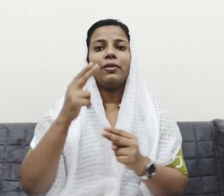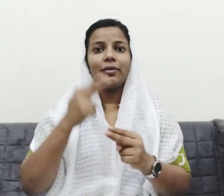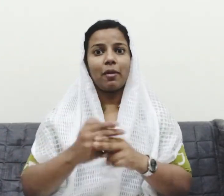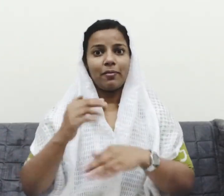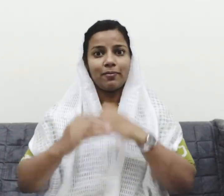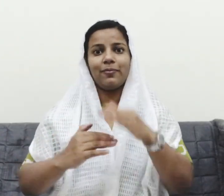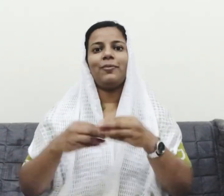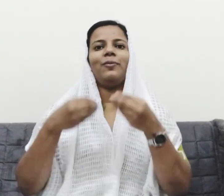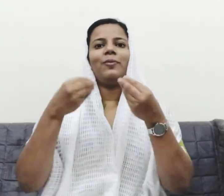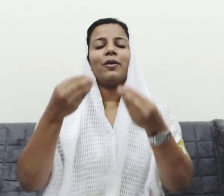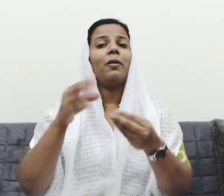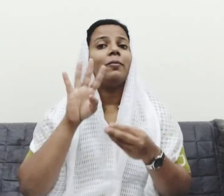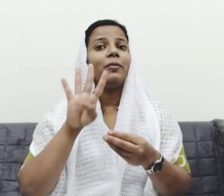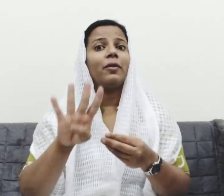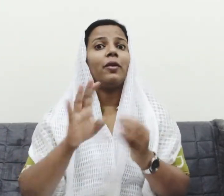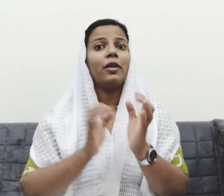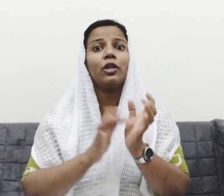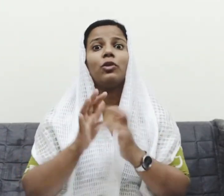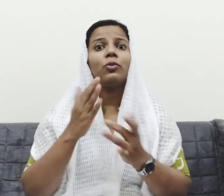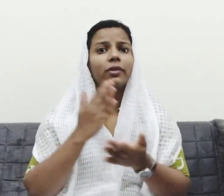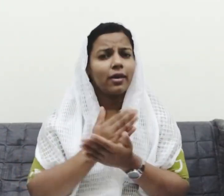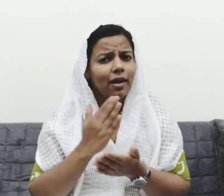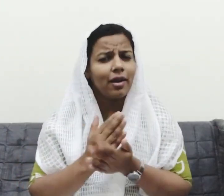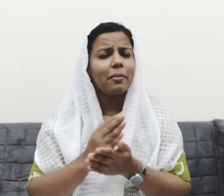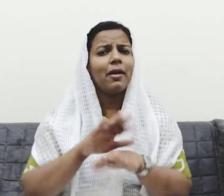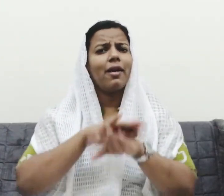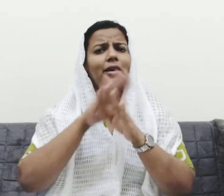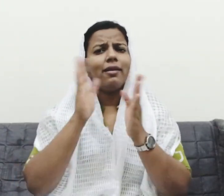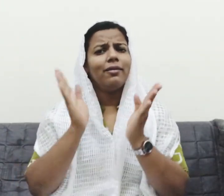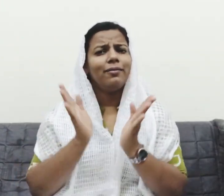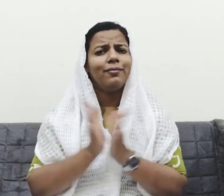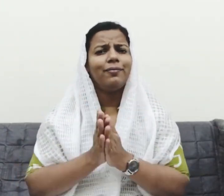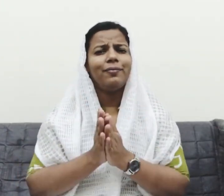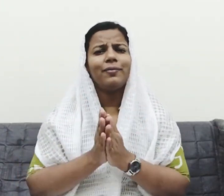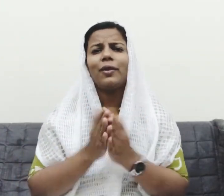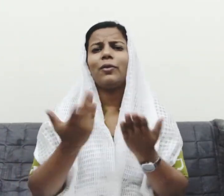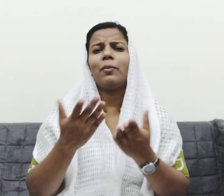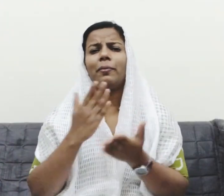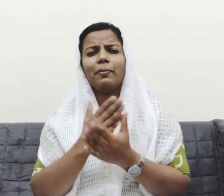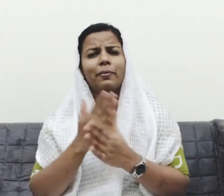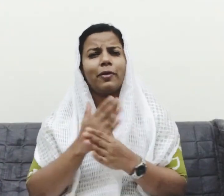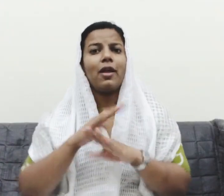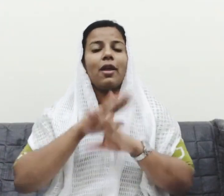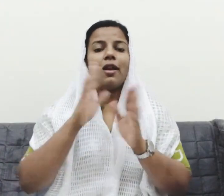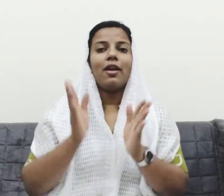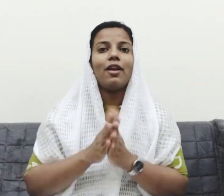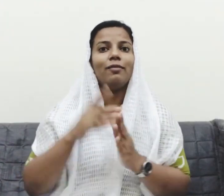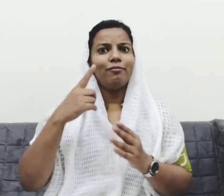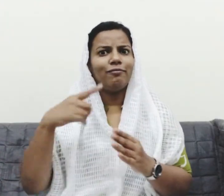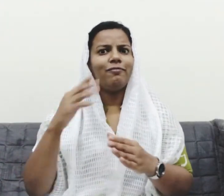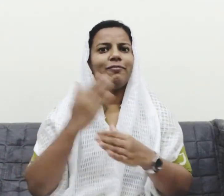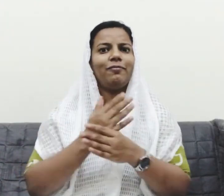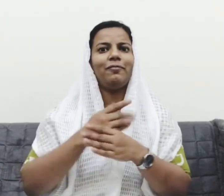നാമത്തെ കീർത്തിക്കും. 4 വാക്യം പറയുന്നു, അങ്ങന്റെ കാര്യവും വ്യവഹാരവും നടത്തിയിരിക്കുന്നു, അങ്ങ് നീതിയോടെ